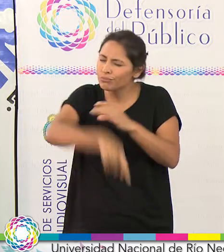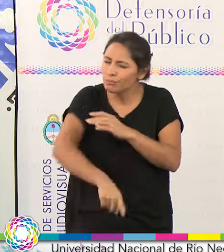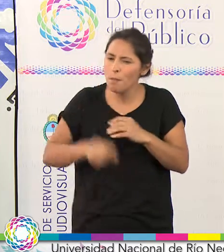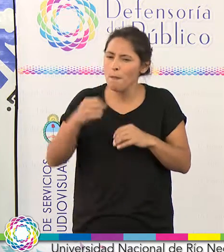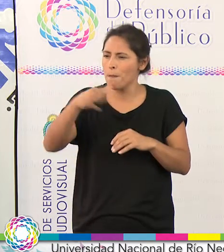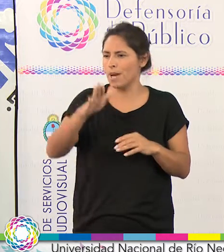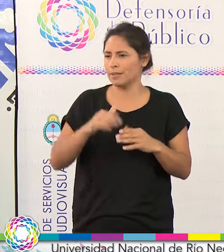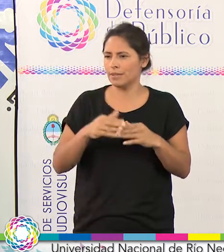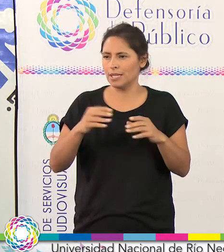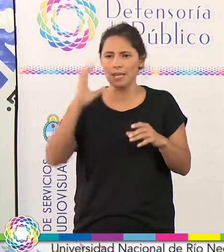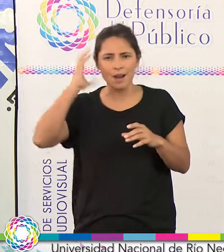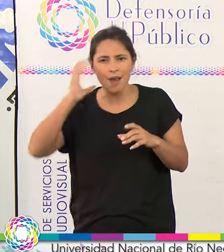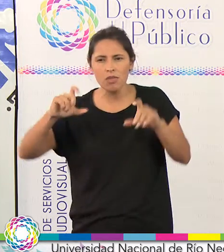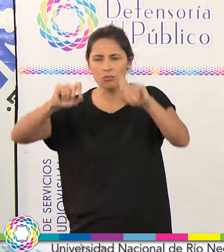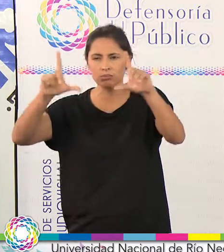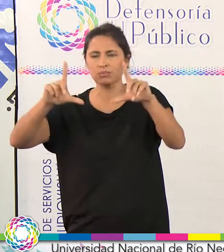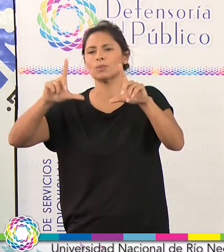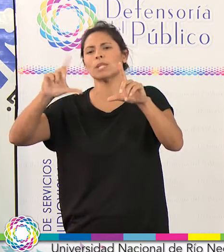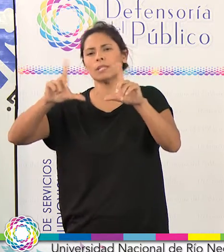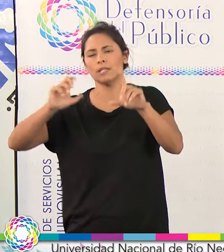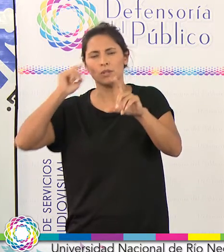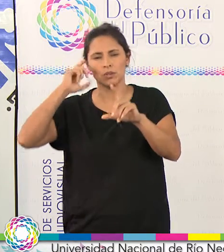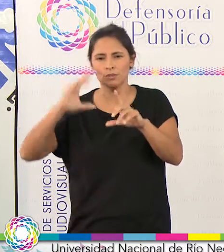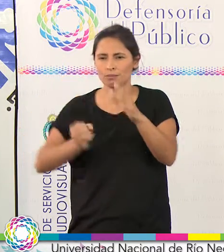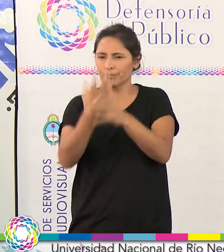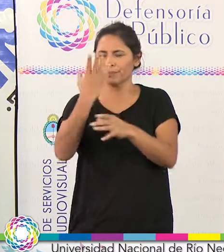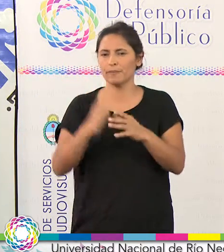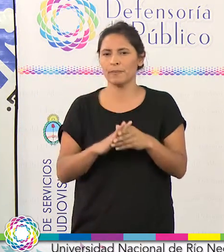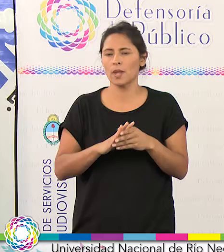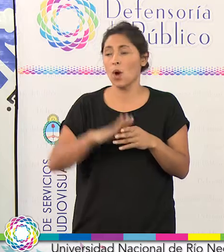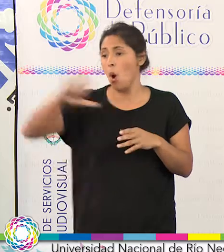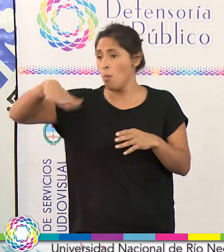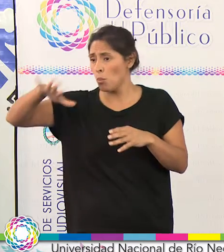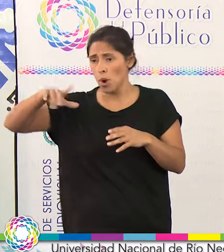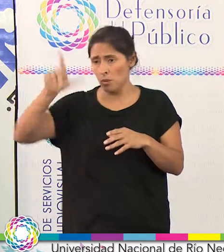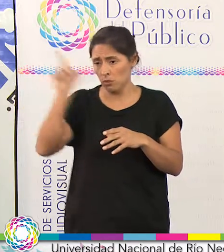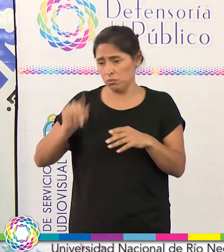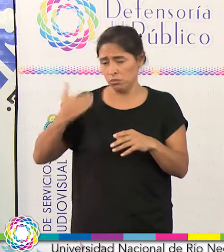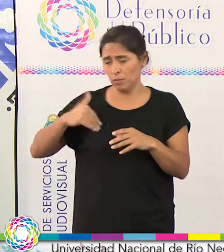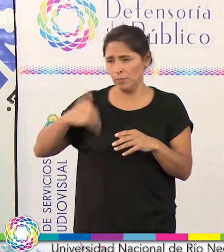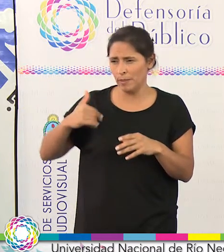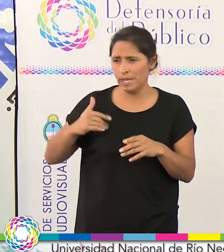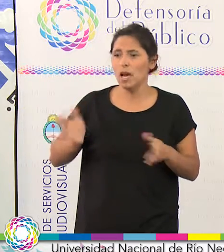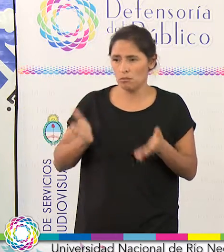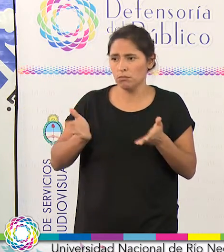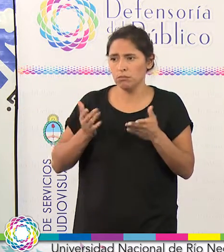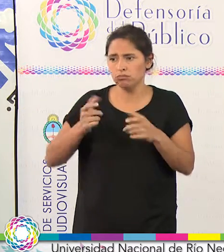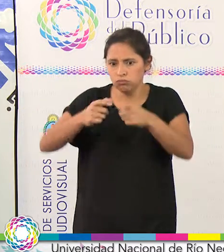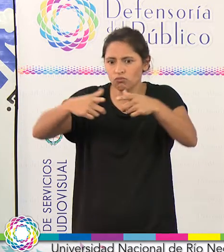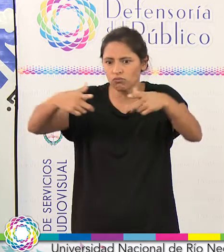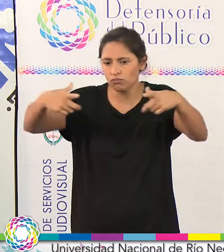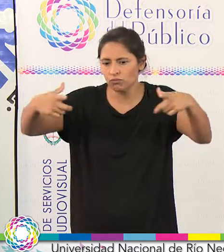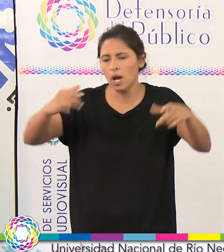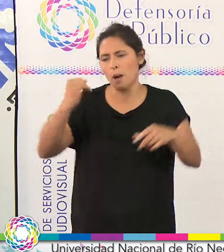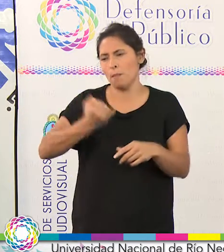comunidad mapuche, concretamente acá, o a los pueblos, ¿no? De otras partes del país, donde también se avanzó, hubo todo un recorrido muy